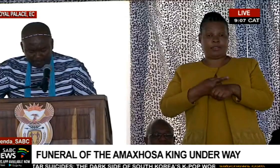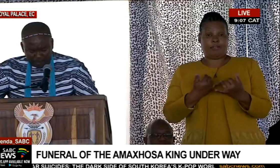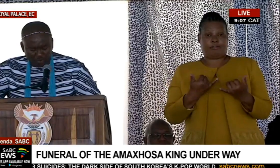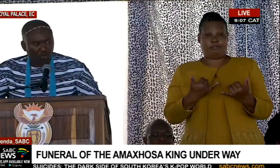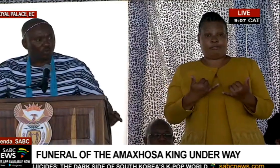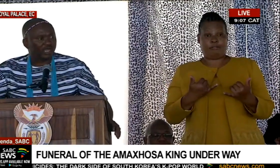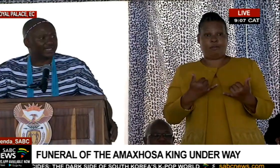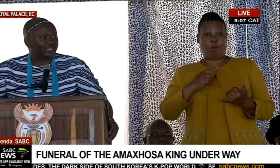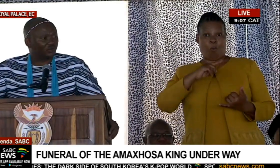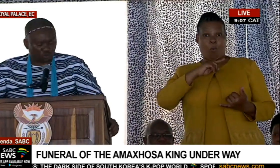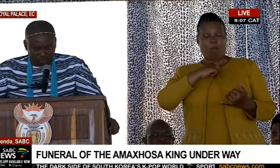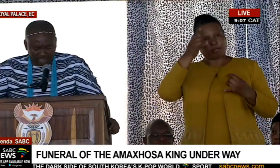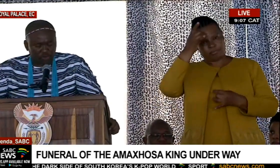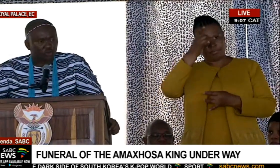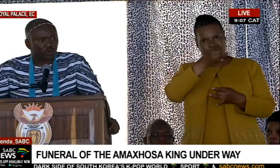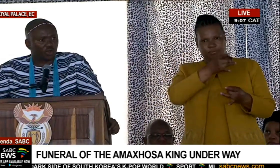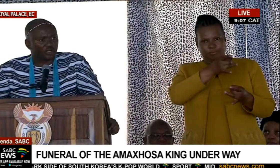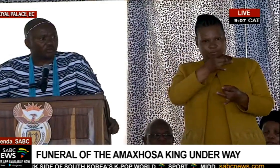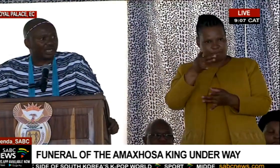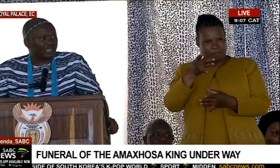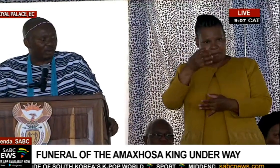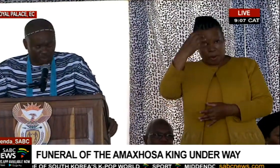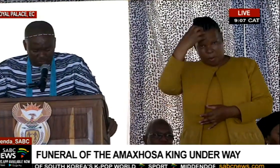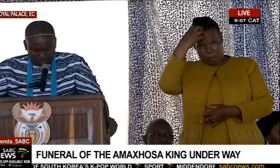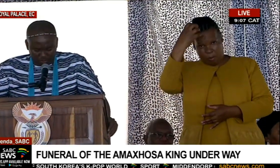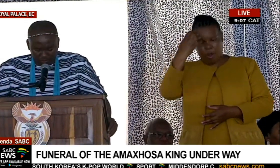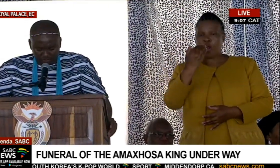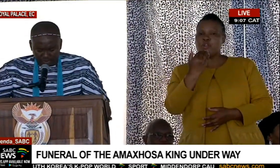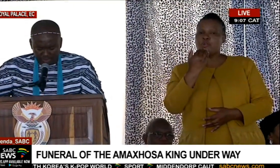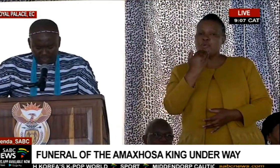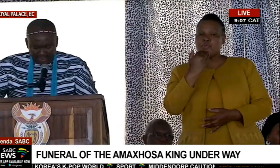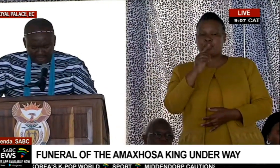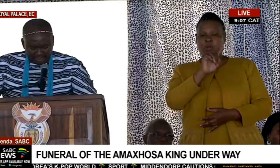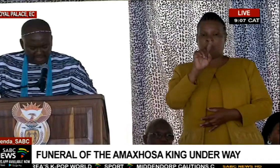ndazise ukumkani uzanozuko ikumkani yamampondo